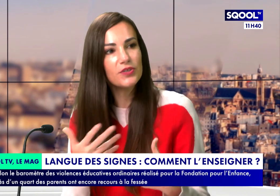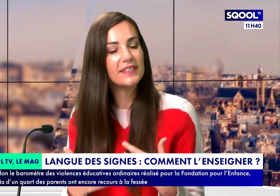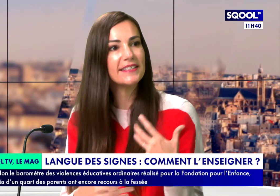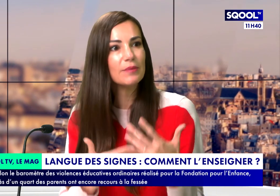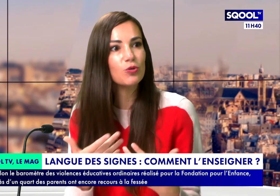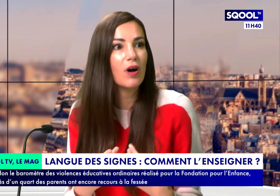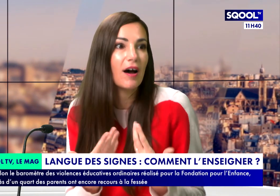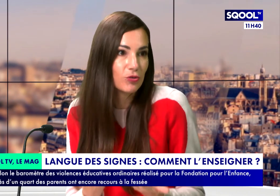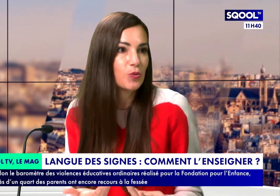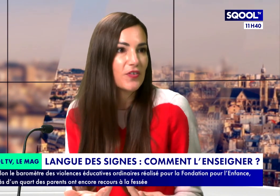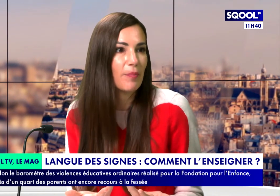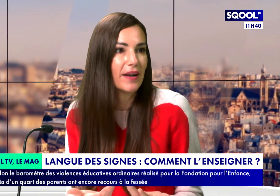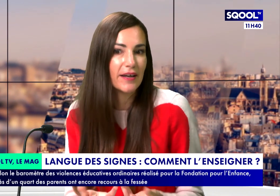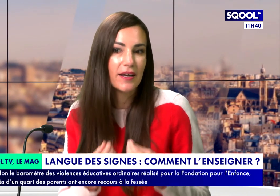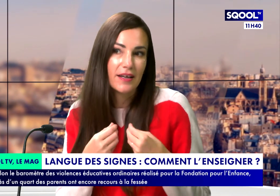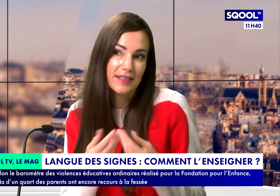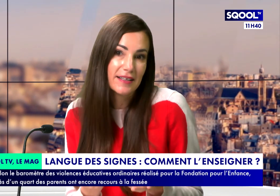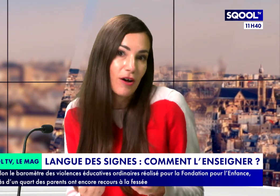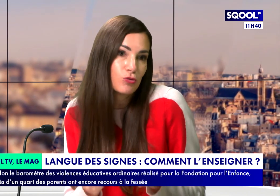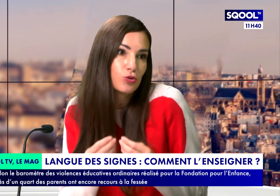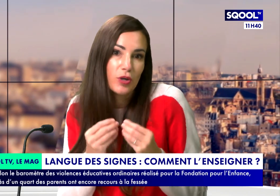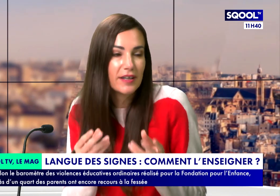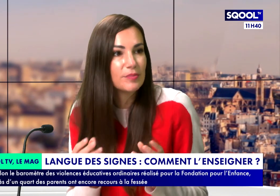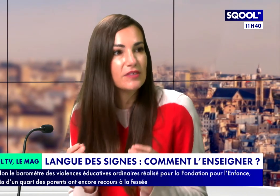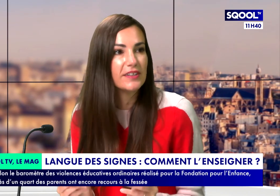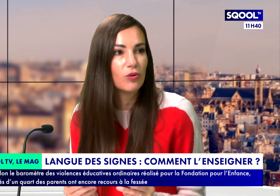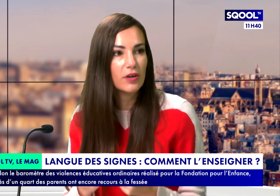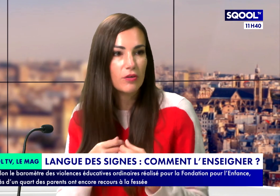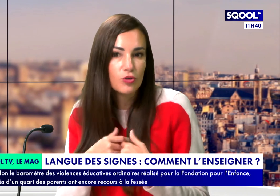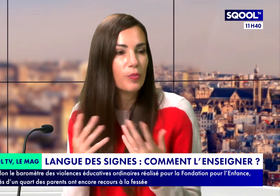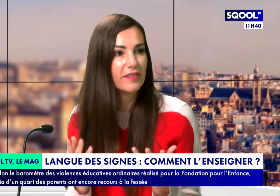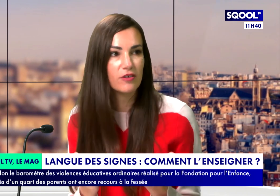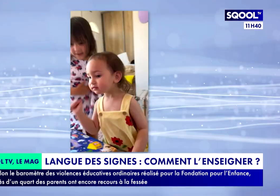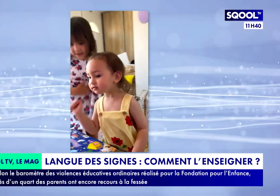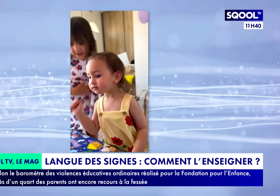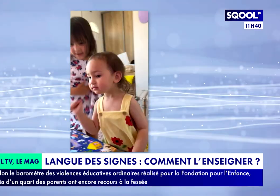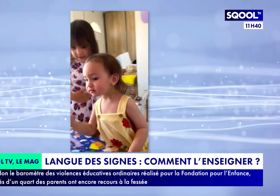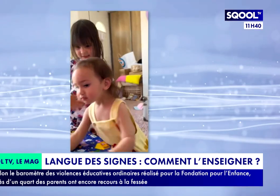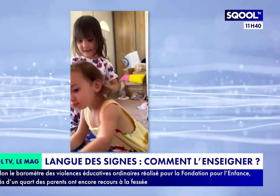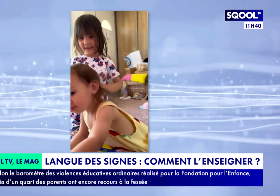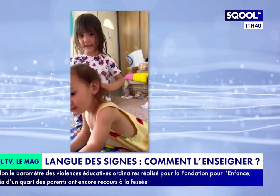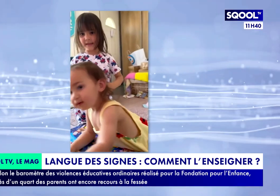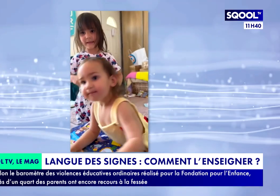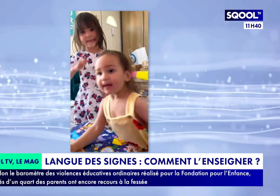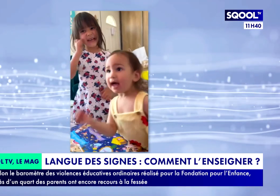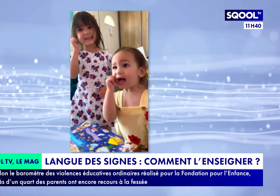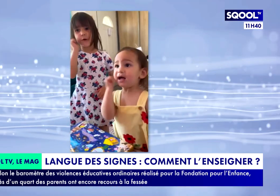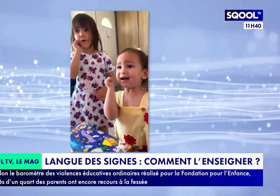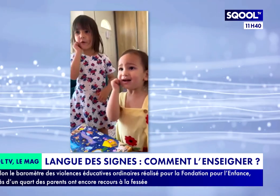signer ses besoins avant de commencer à parler. Et c'est là où je crée des petites vidéos que je partage pour des copines sur Internet. Et le succès est immédiat.